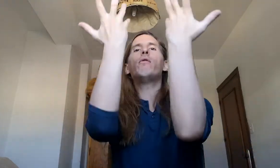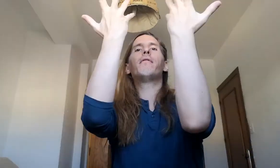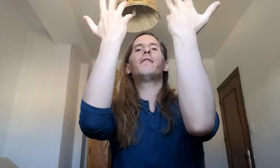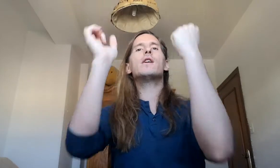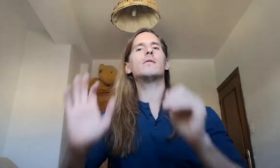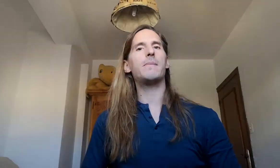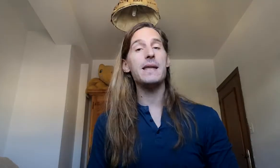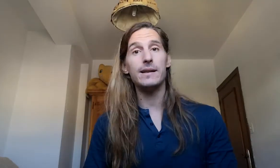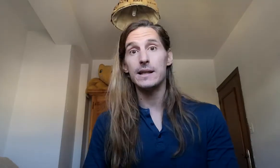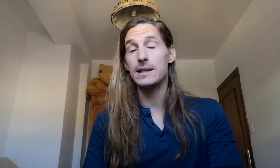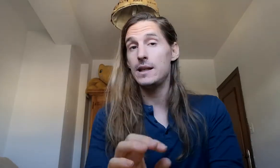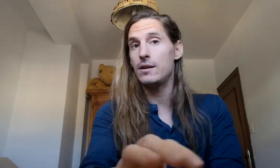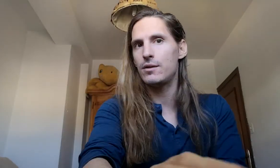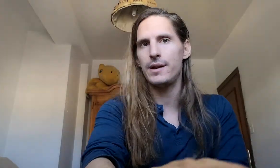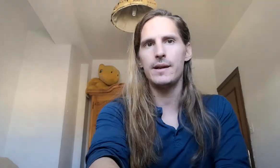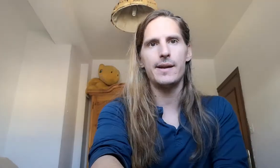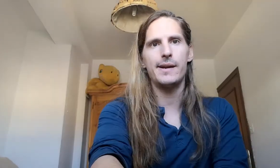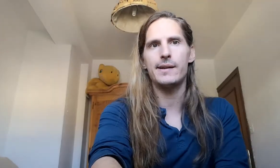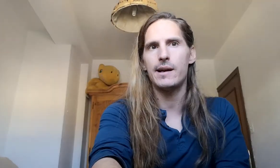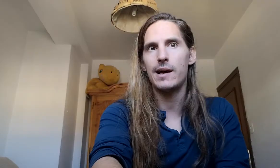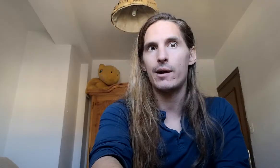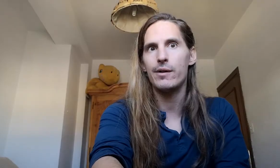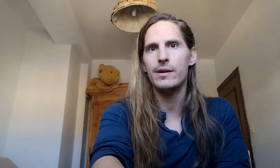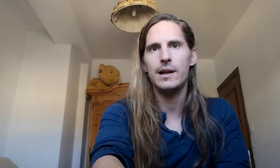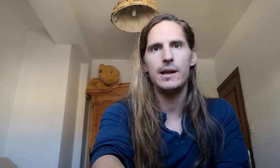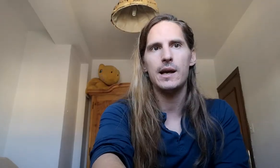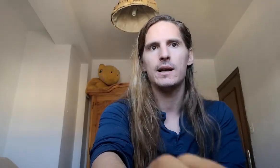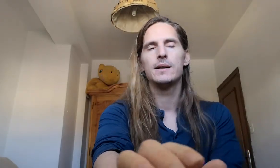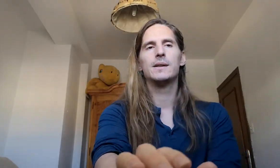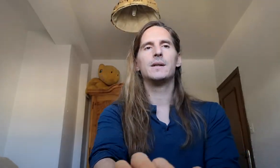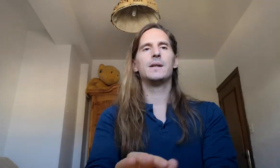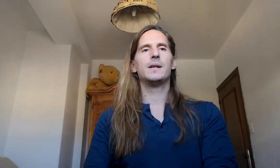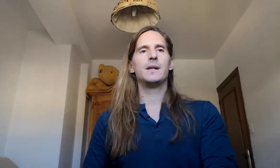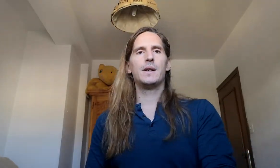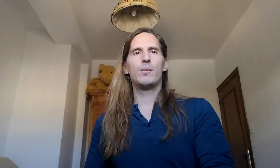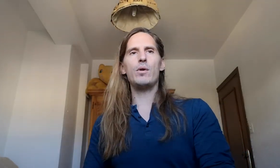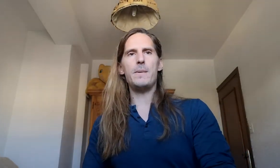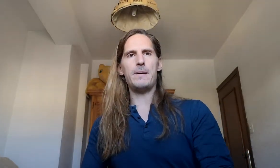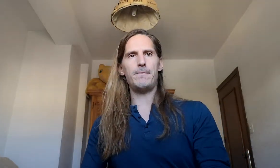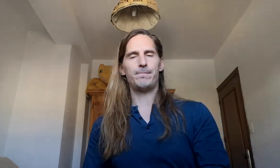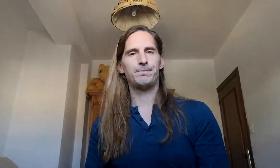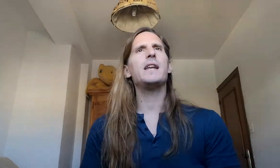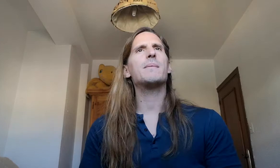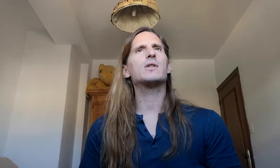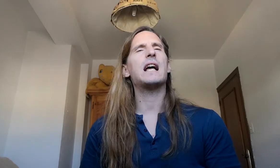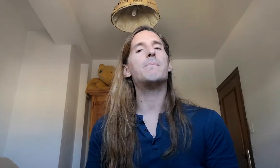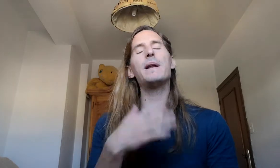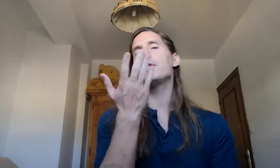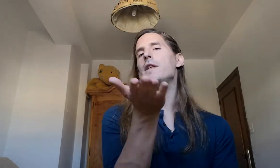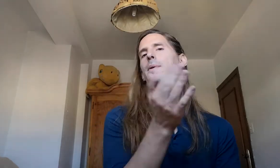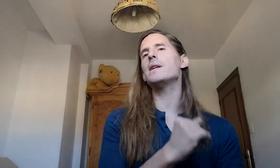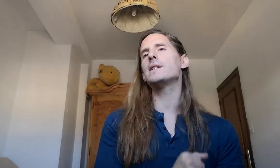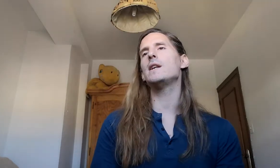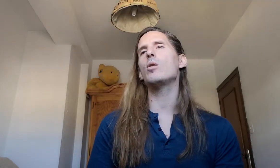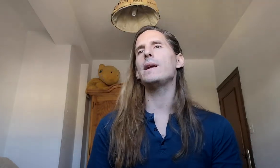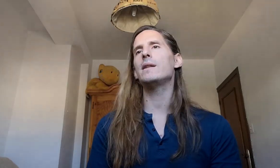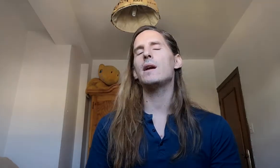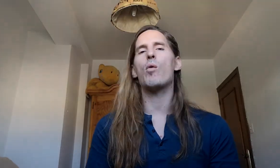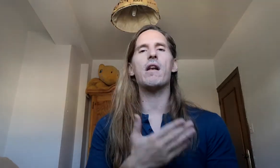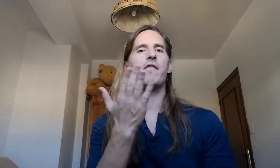revolución. Vaya 3 signos, que están a la orden del día. Muy bien. Digamos, al principio del siglo XX o al final